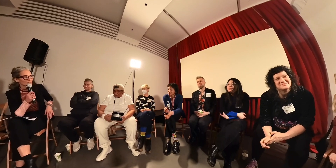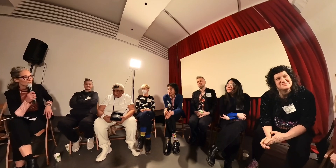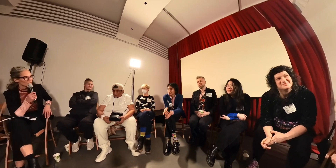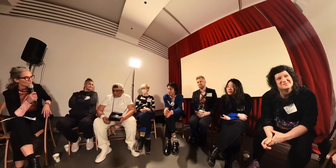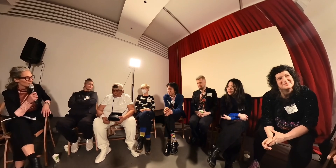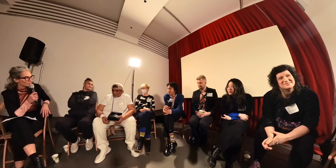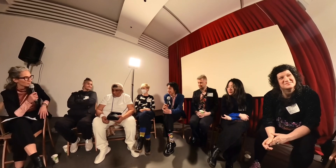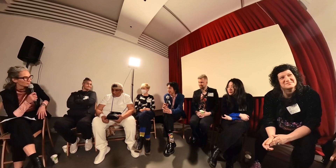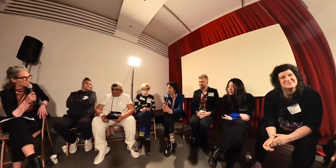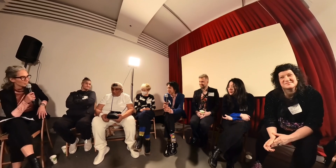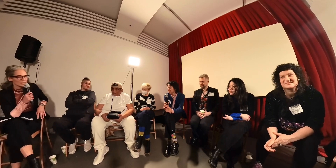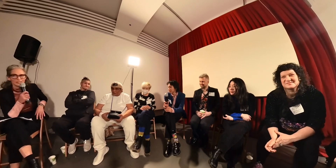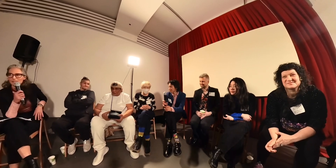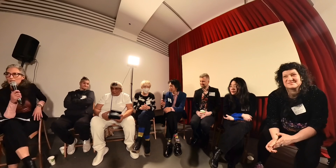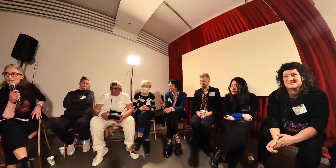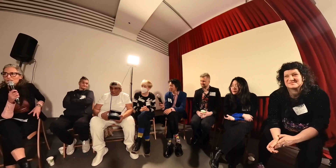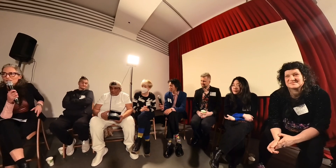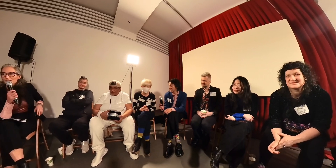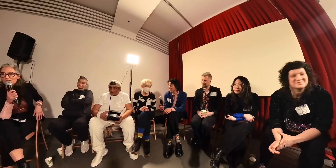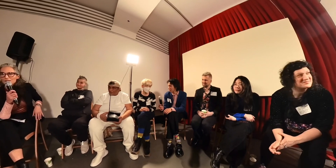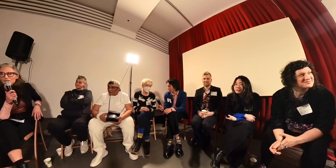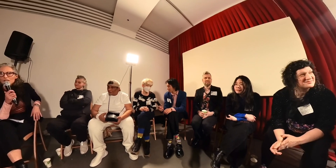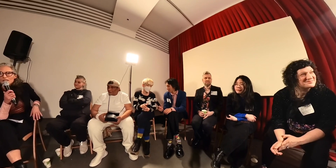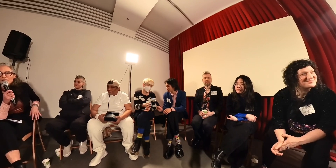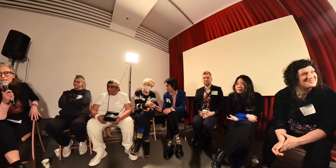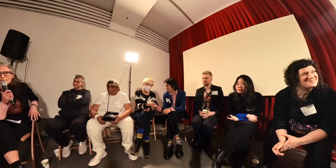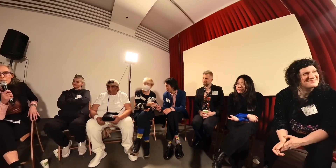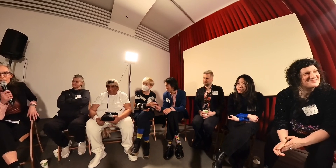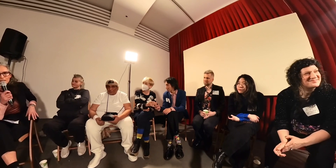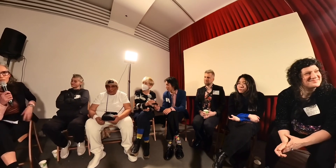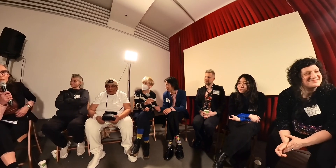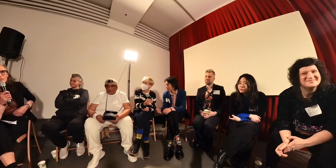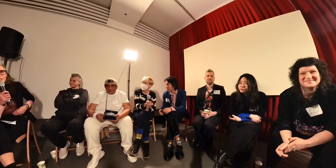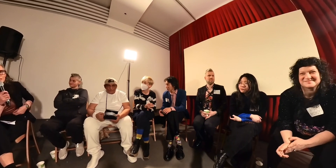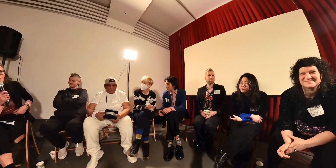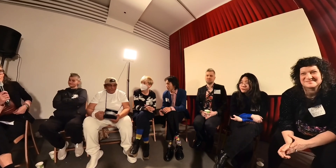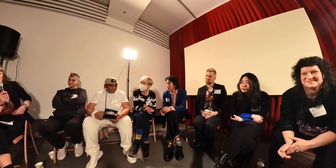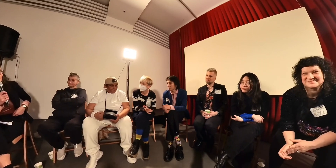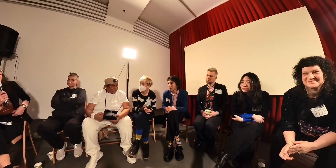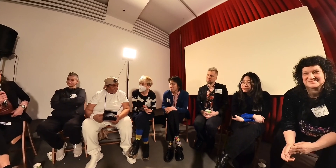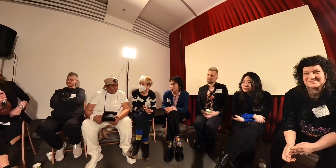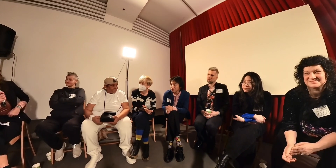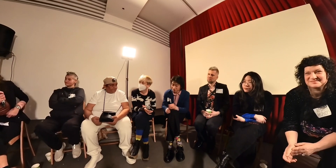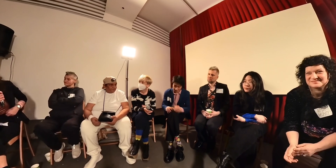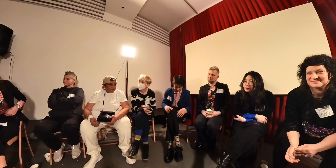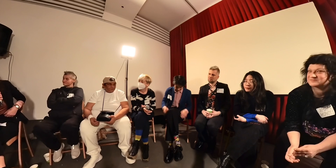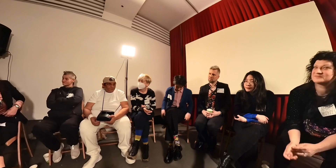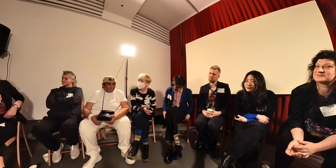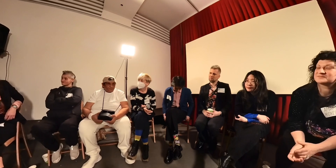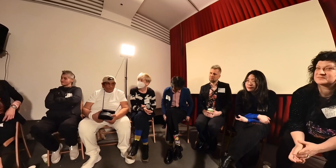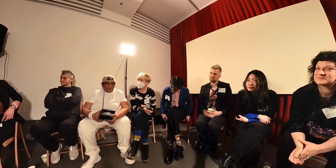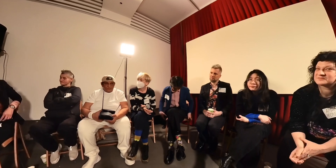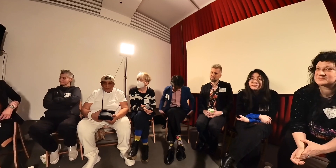zeptat tady holek z prádelny a pak ještě Daniho a Meka právě na ty